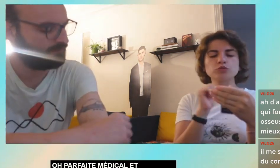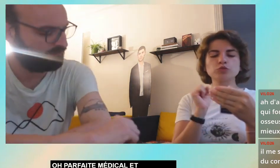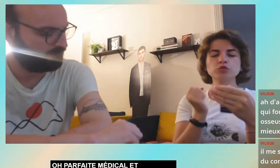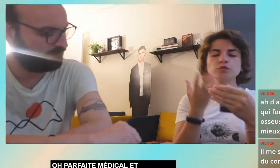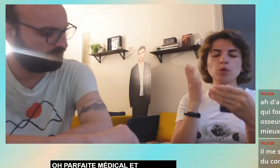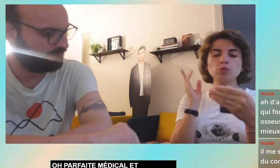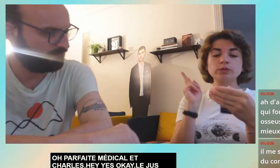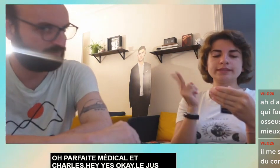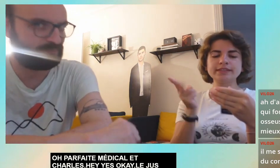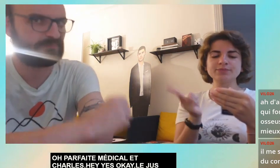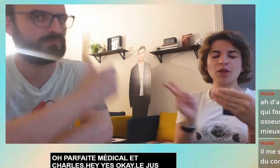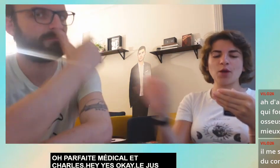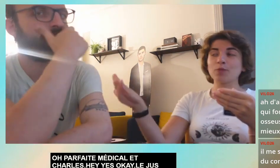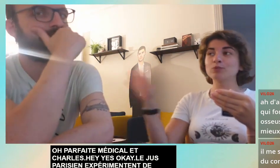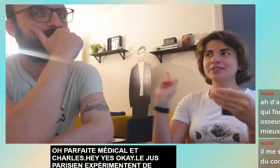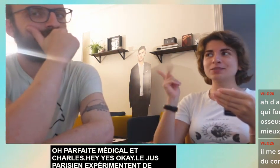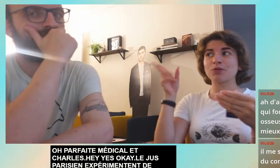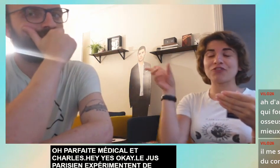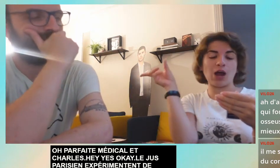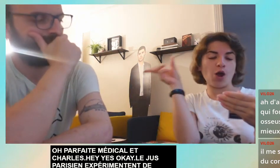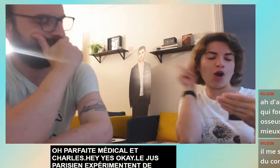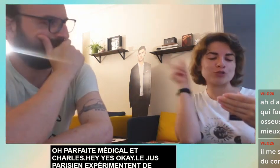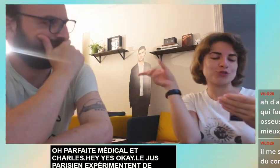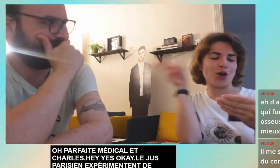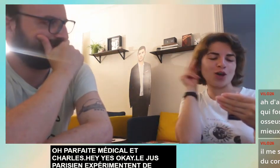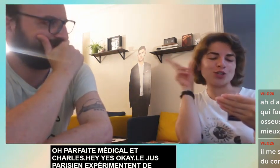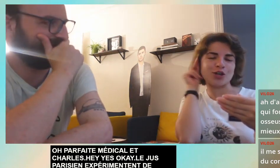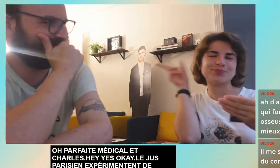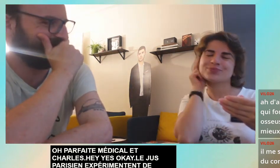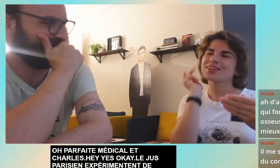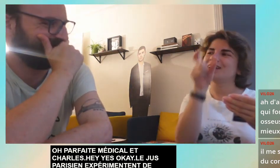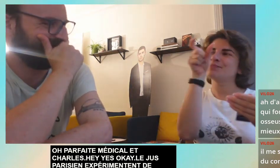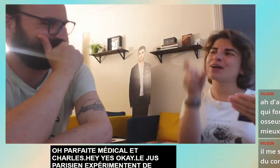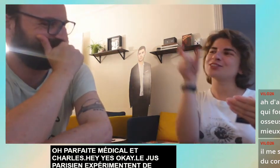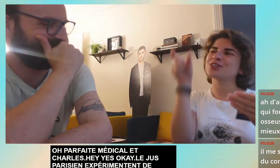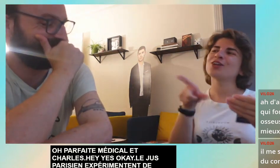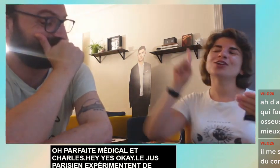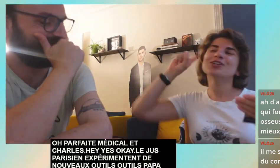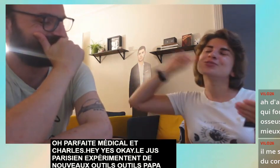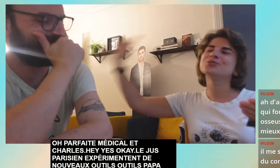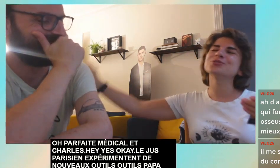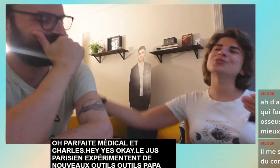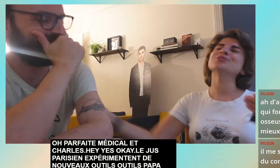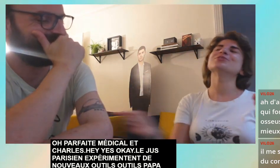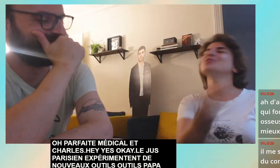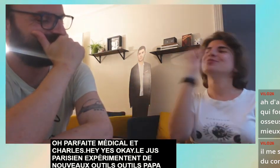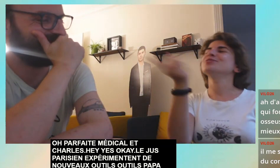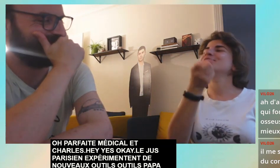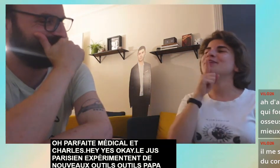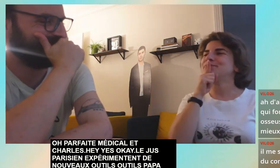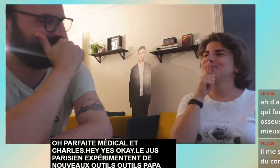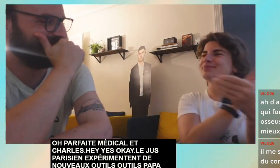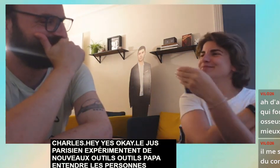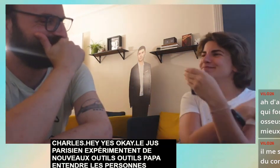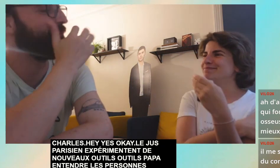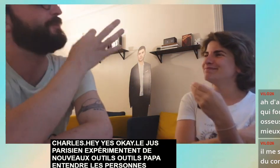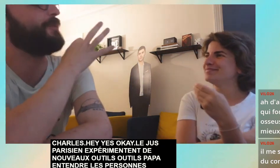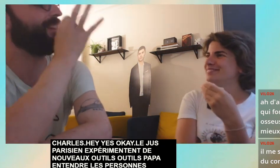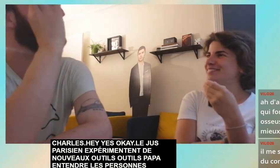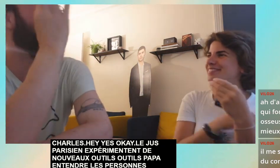de nouveaux outils pour faire entendre les personnes sourdes. Muette aussi,